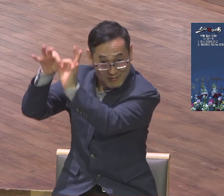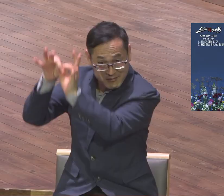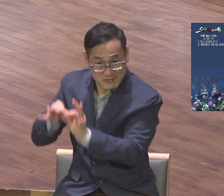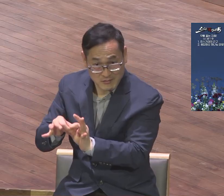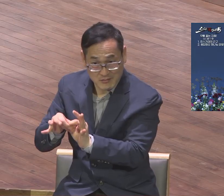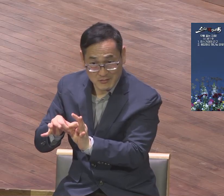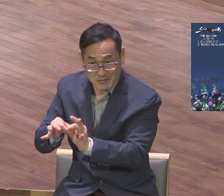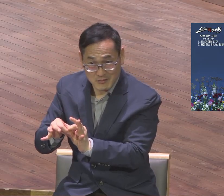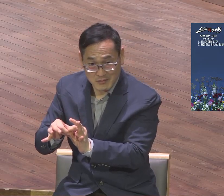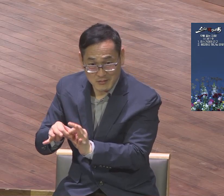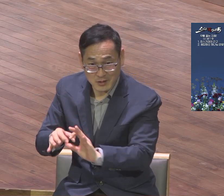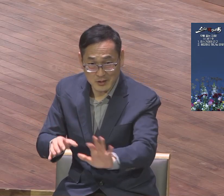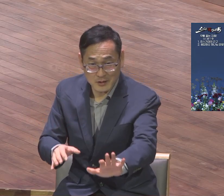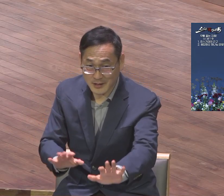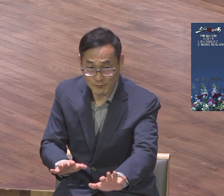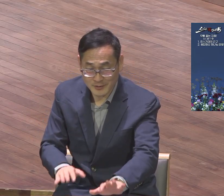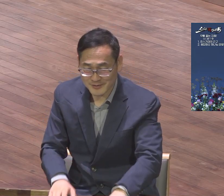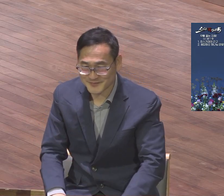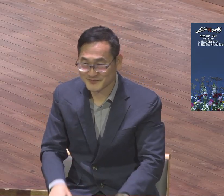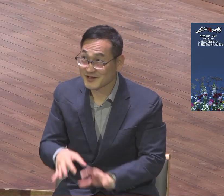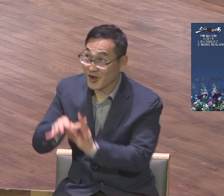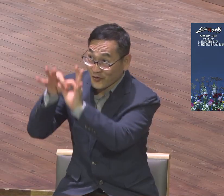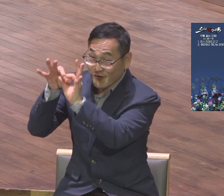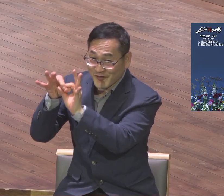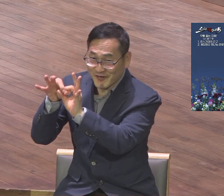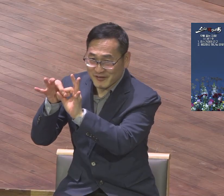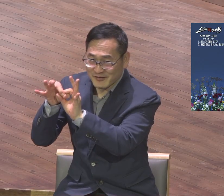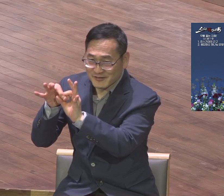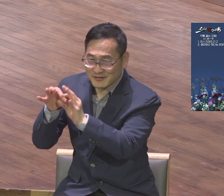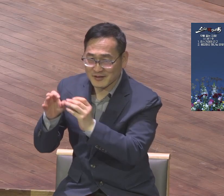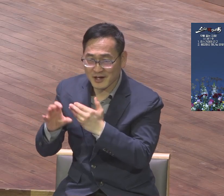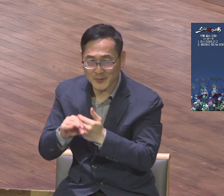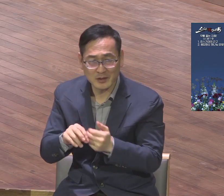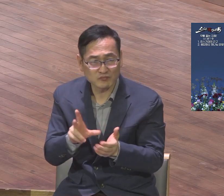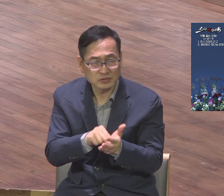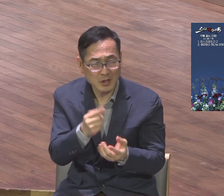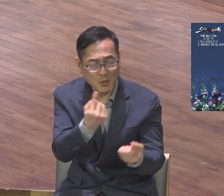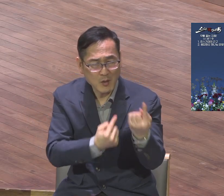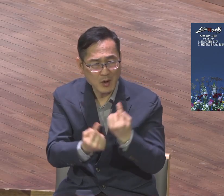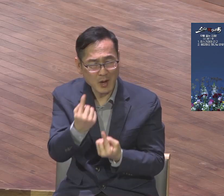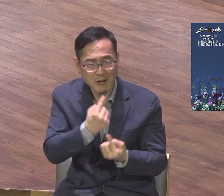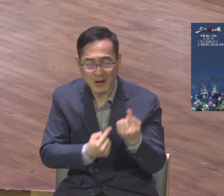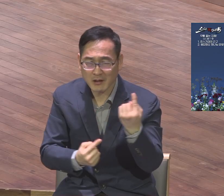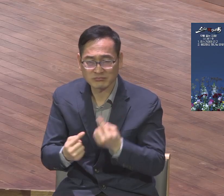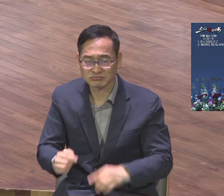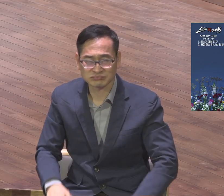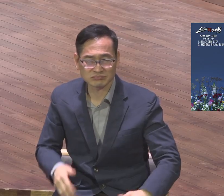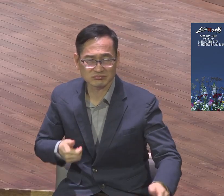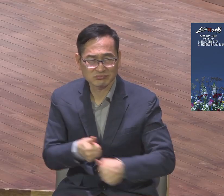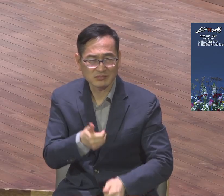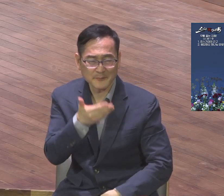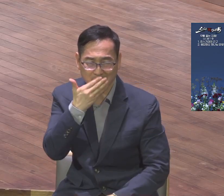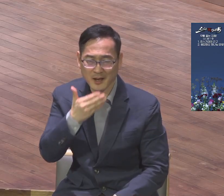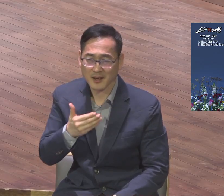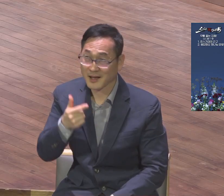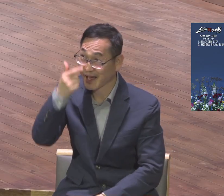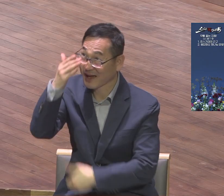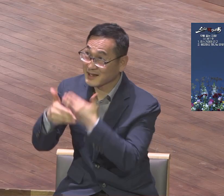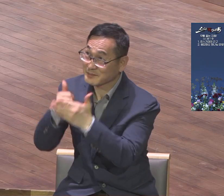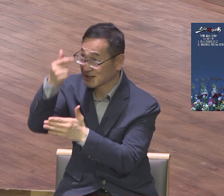수 되지 않는다는 얘기. 자, 하나님 앞에 무릎 꿇는 죄가 있다 하면 여러분